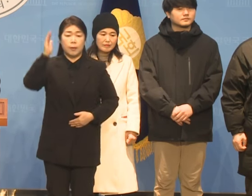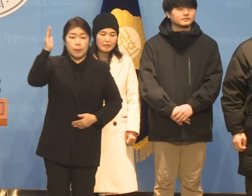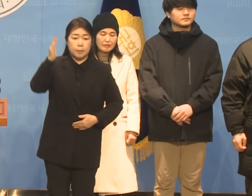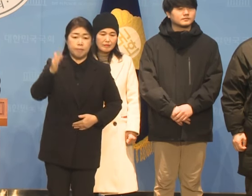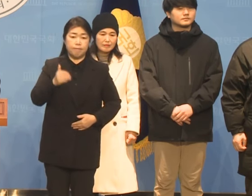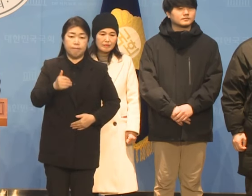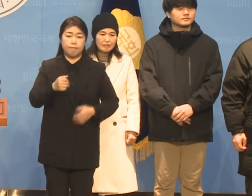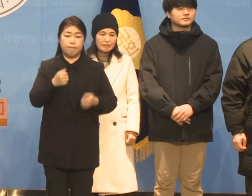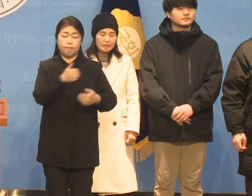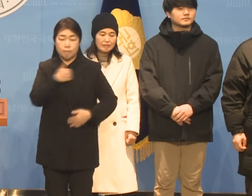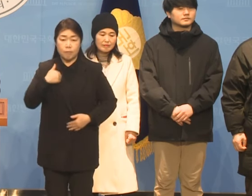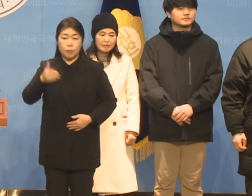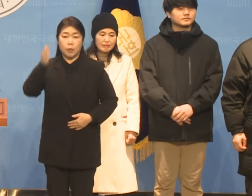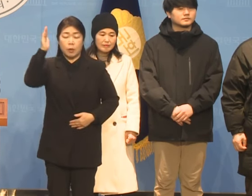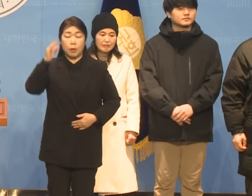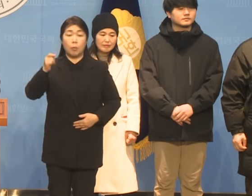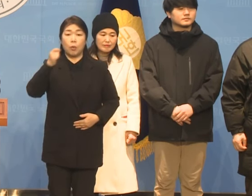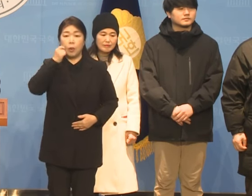대해서 부끄럽습니다.